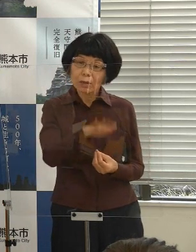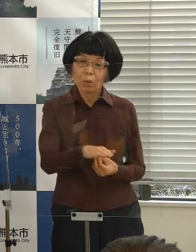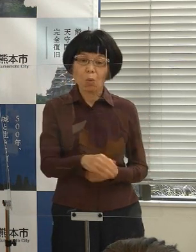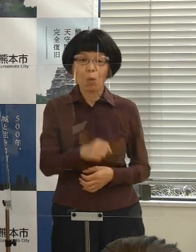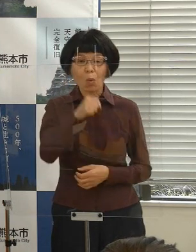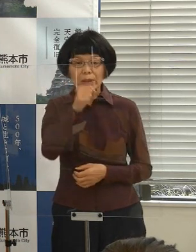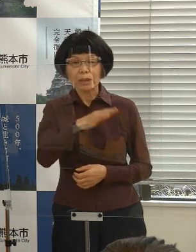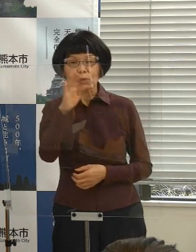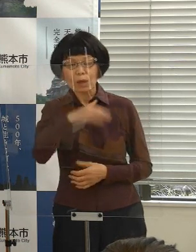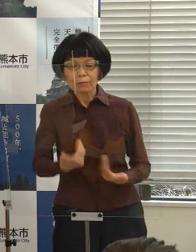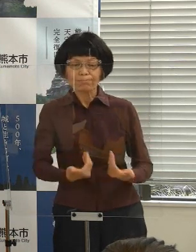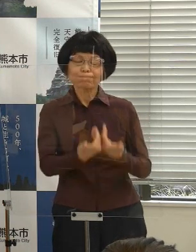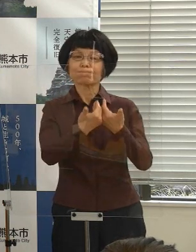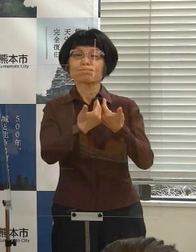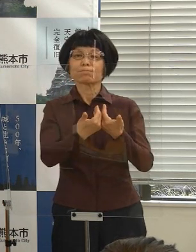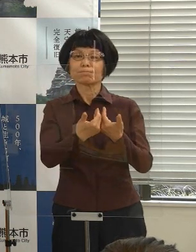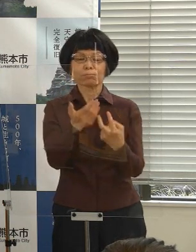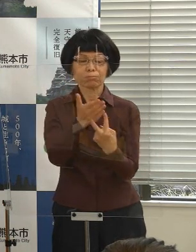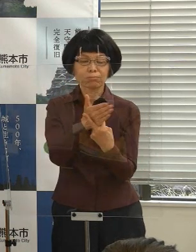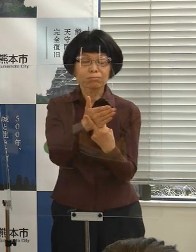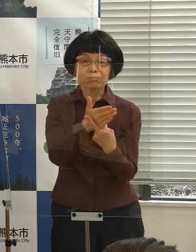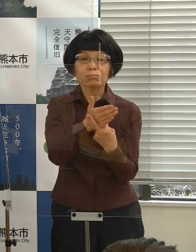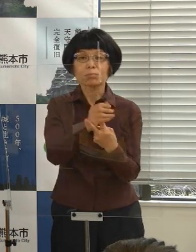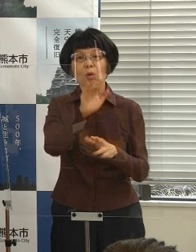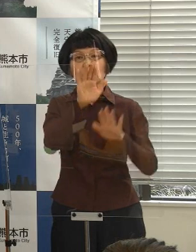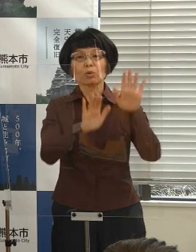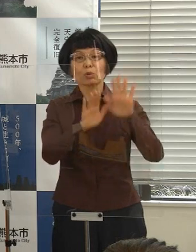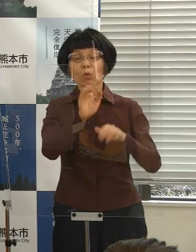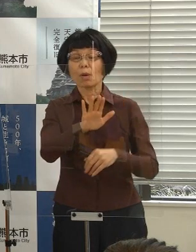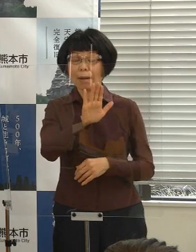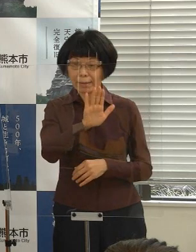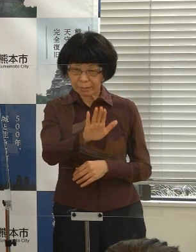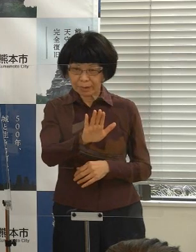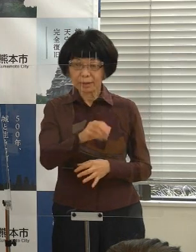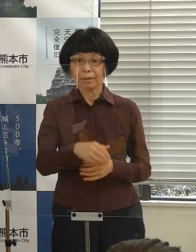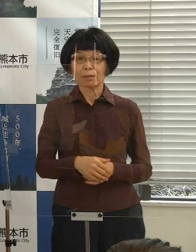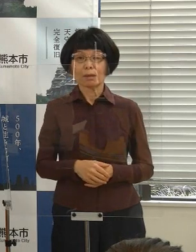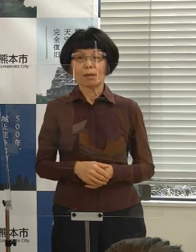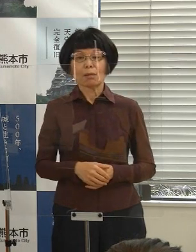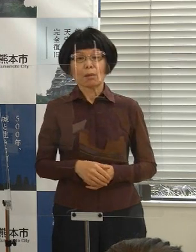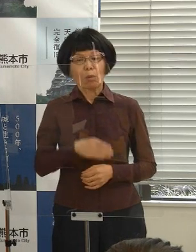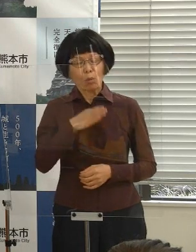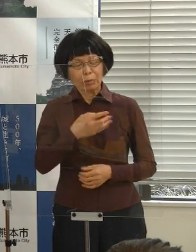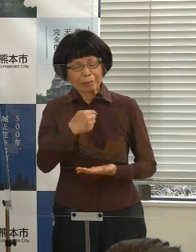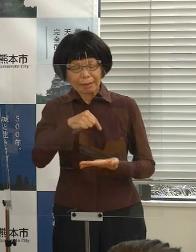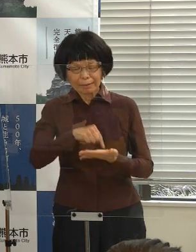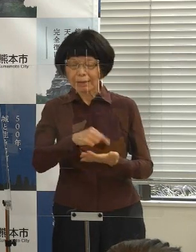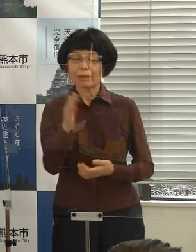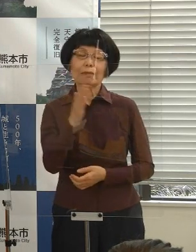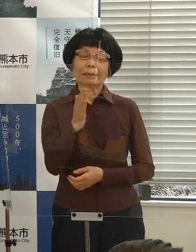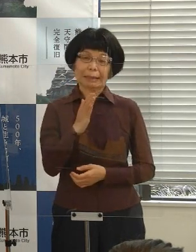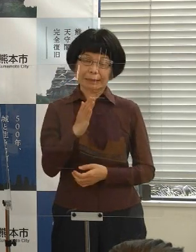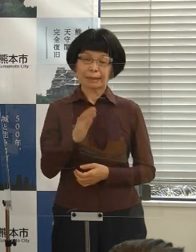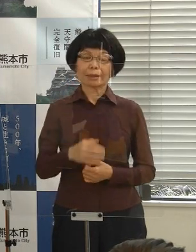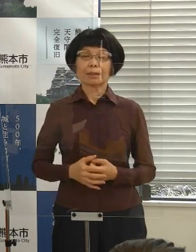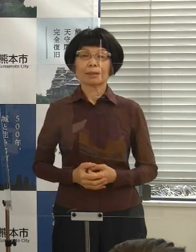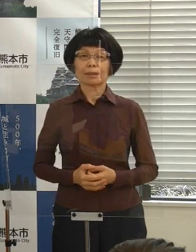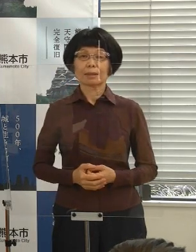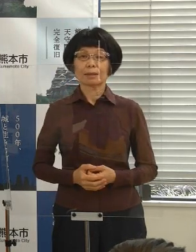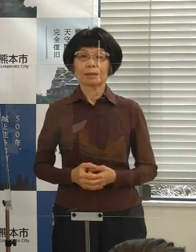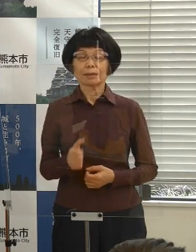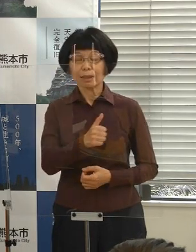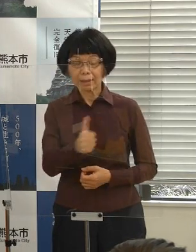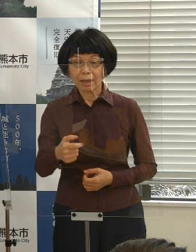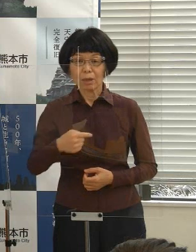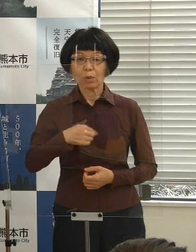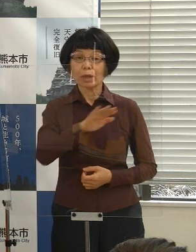れるような状況になっているということで、これは簡単なことではないというふうに思います。ただ今我々ができ